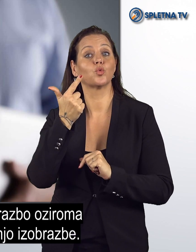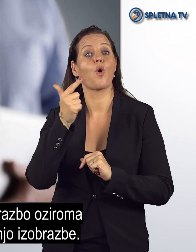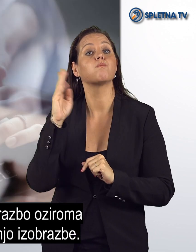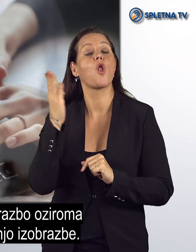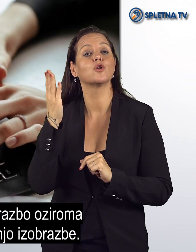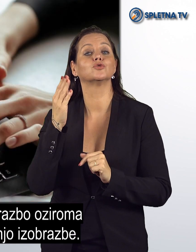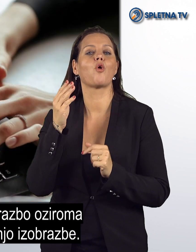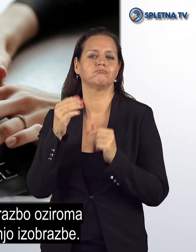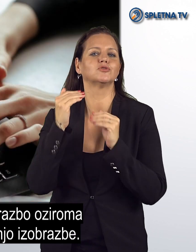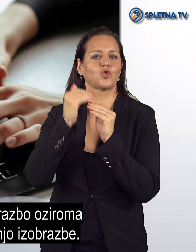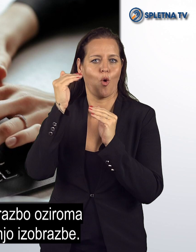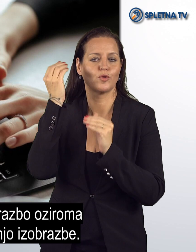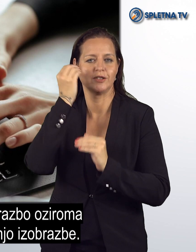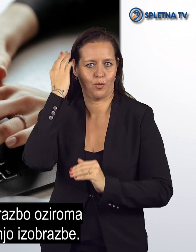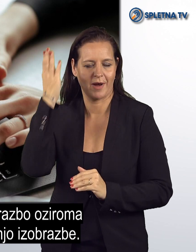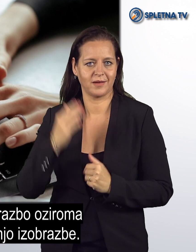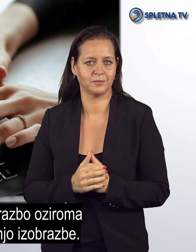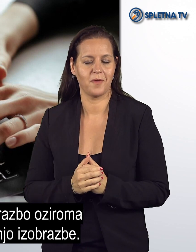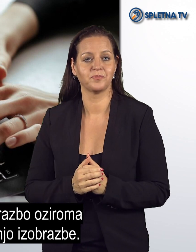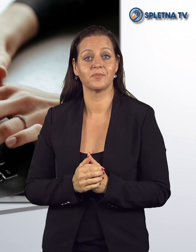stopnjo izobrazbe.